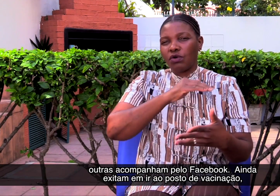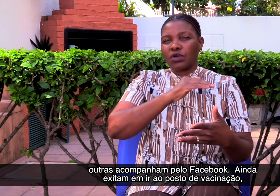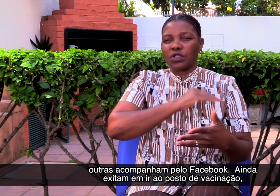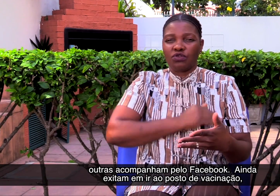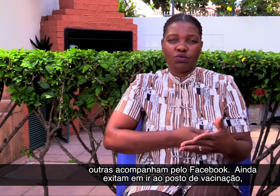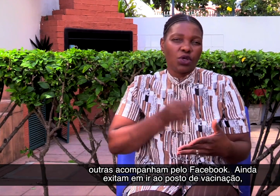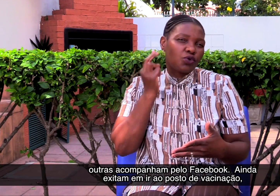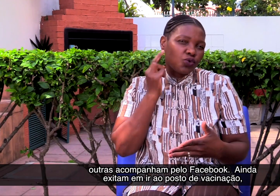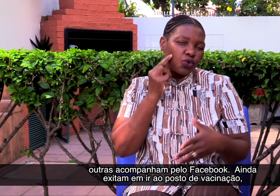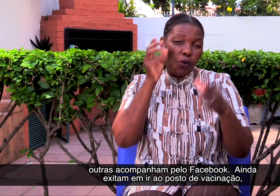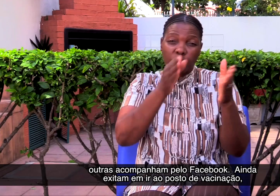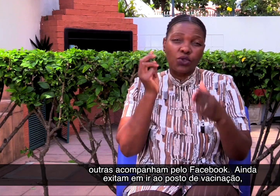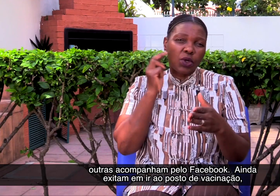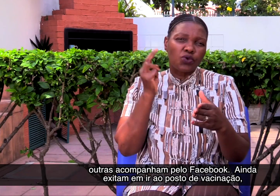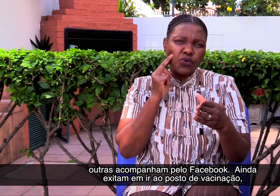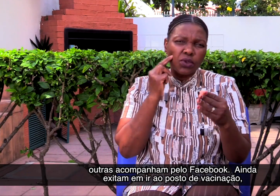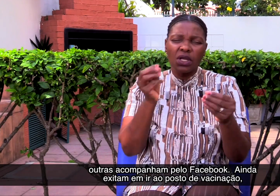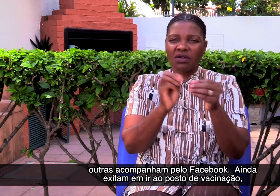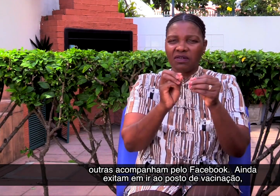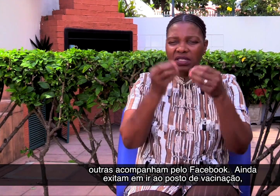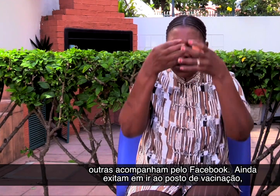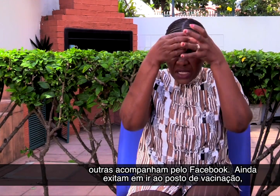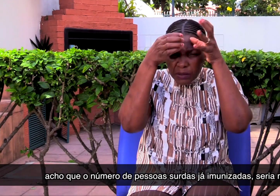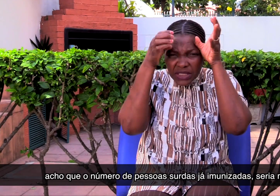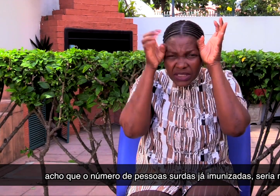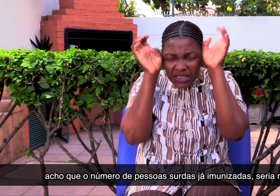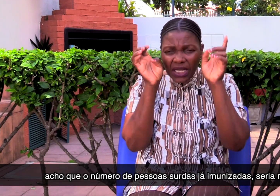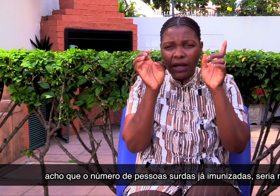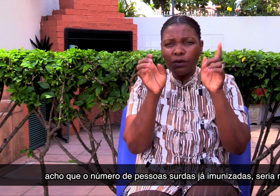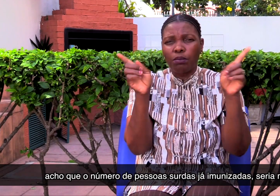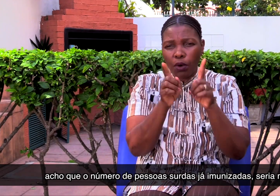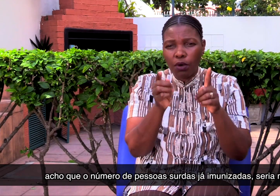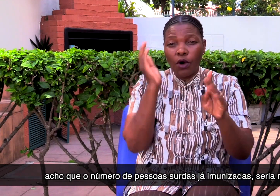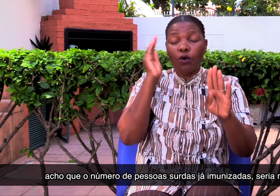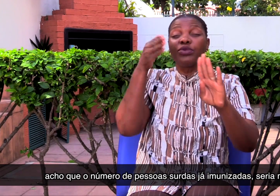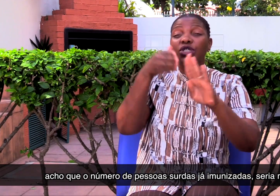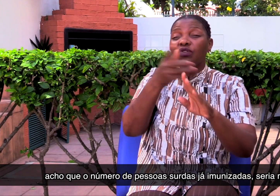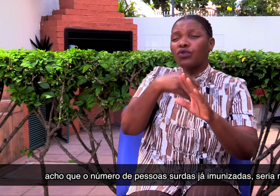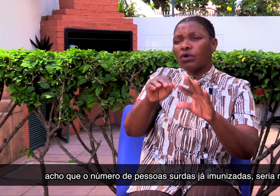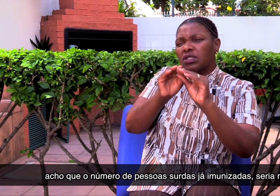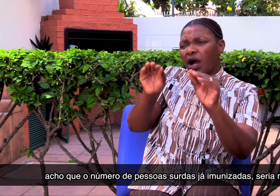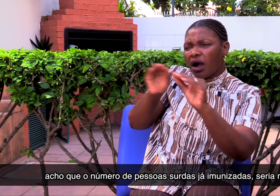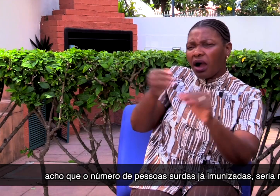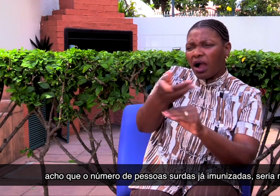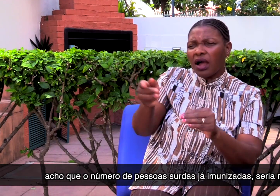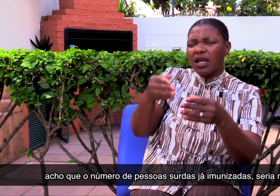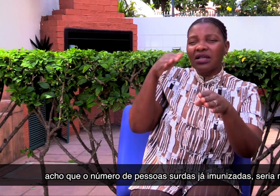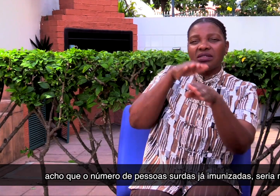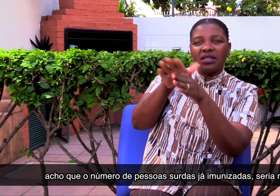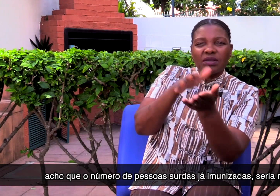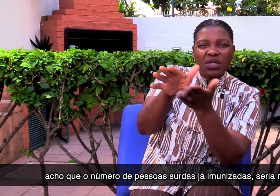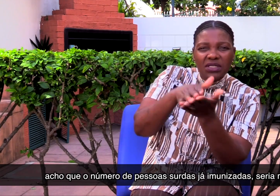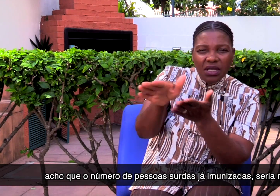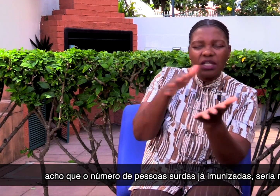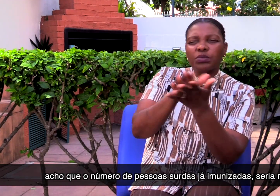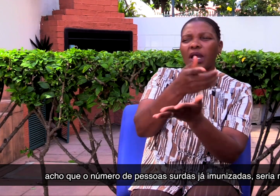elas hesitam ainda em ir lá para fazer a vacinação. Então, se o surdo tivesse mais capacitação